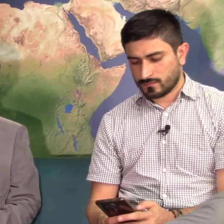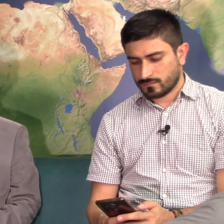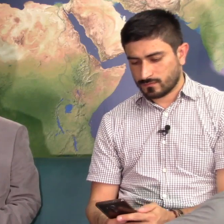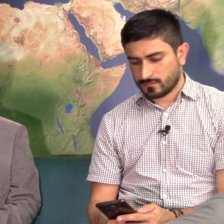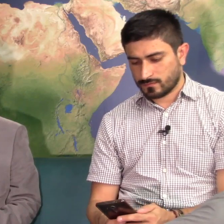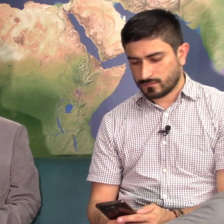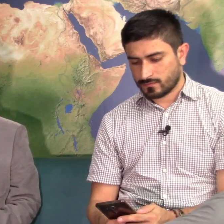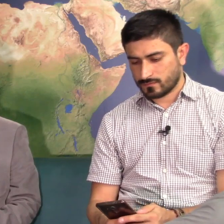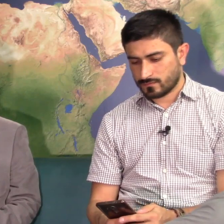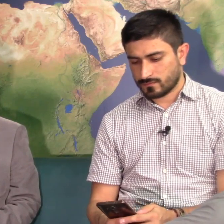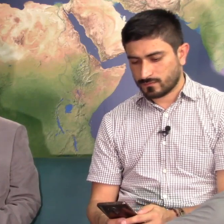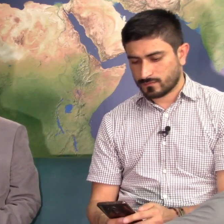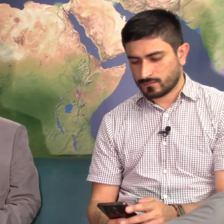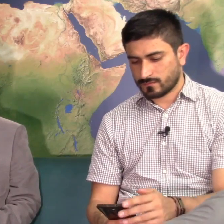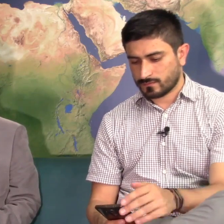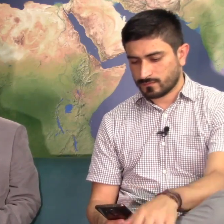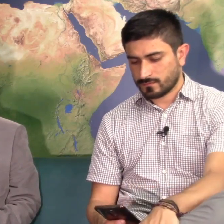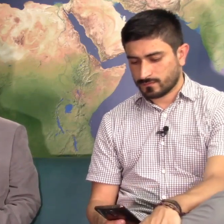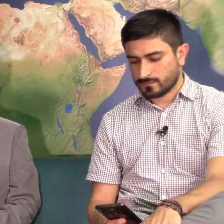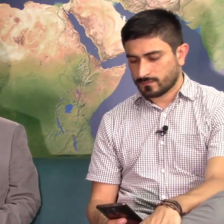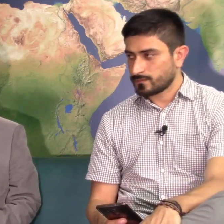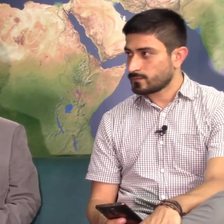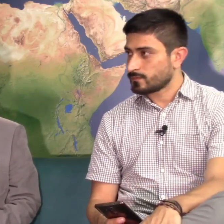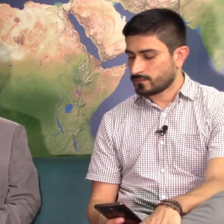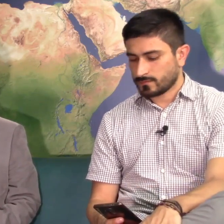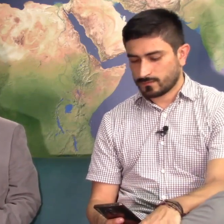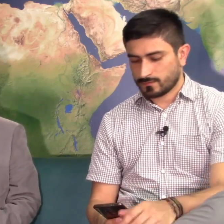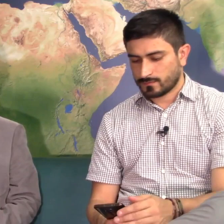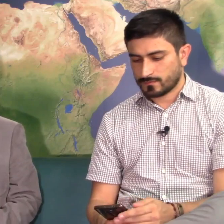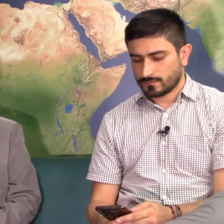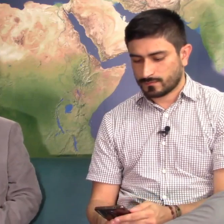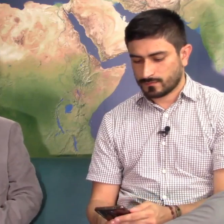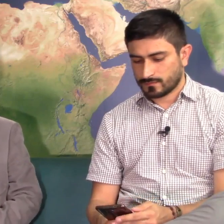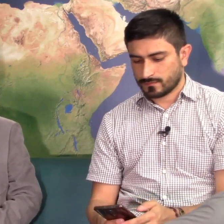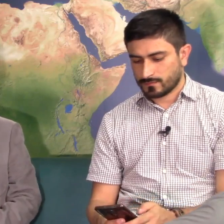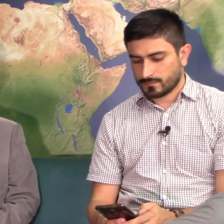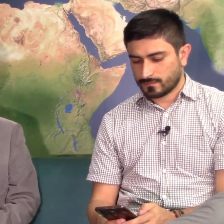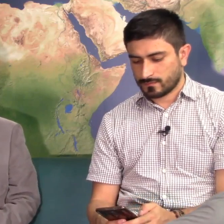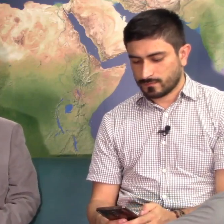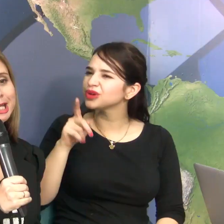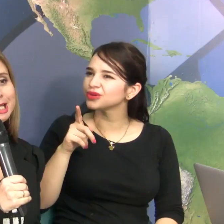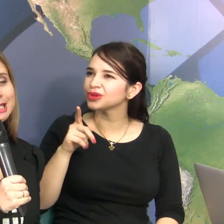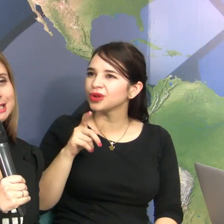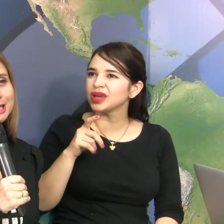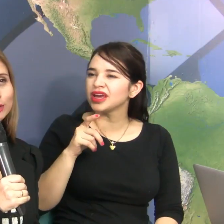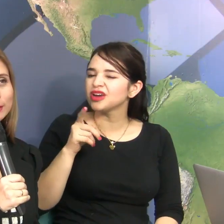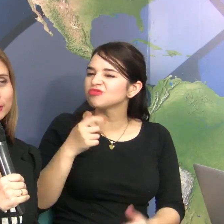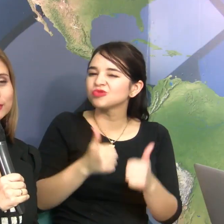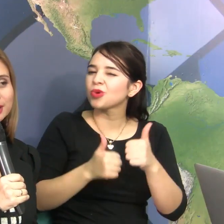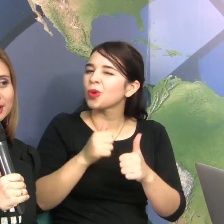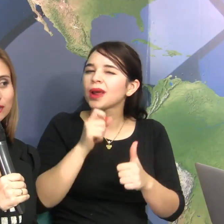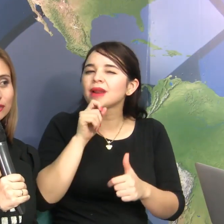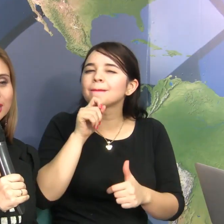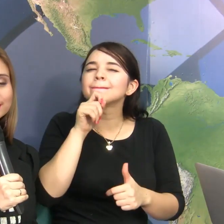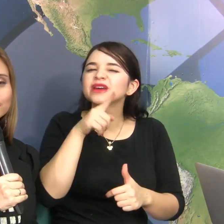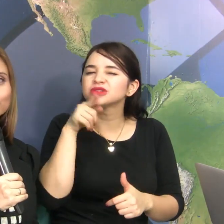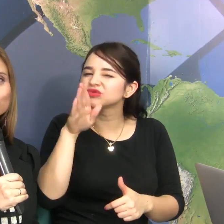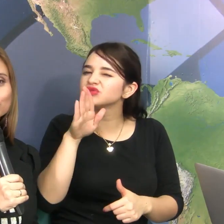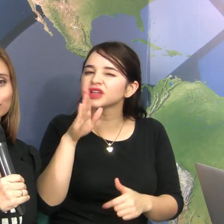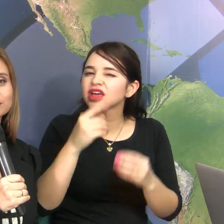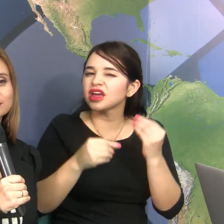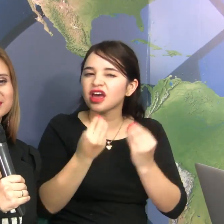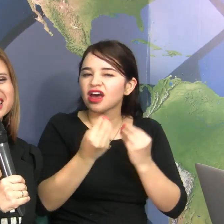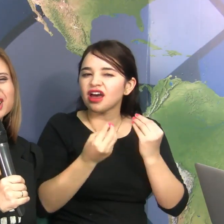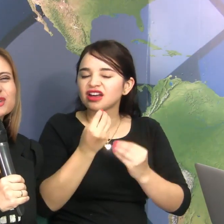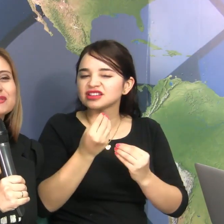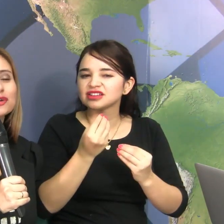¿qué pregunta le va a formular usted a nuestro experto invitado, Luis Mondragón? Sería una pregunta relacionada al tema de